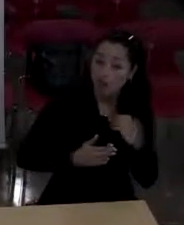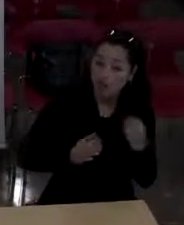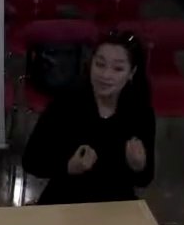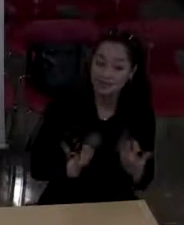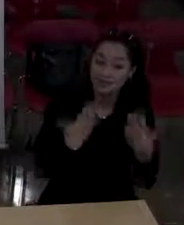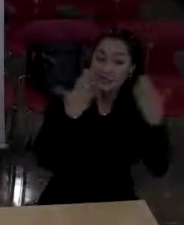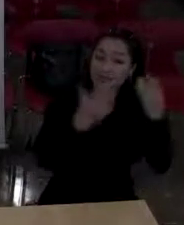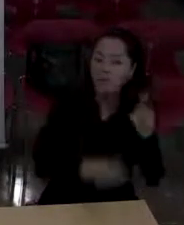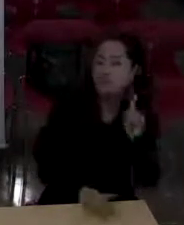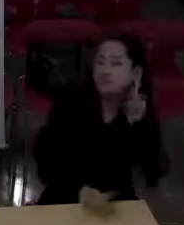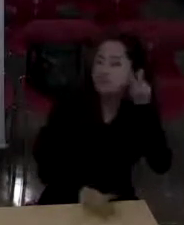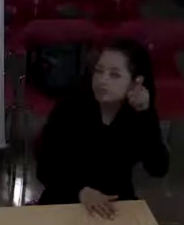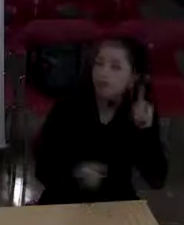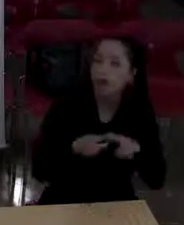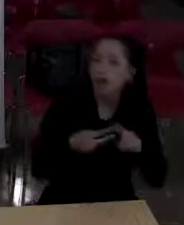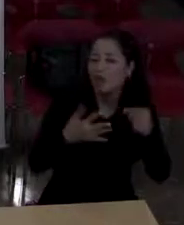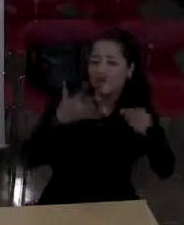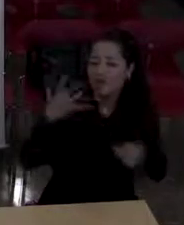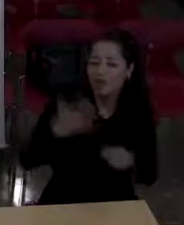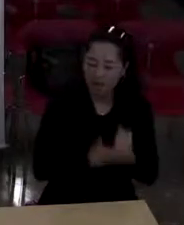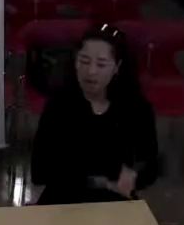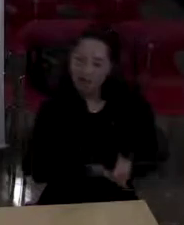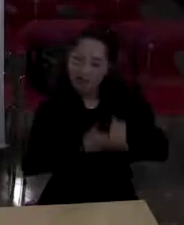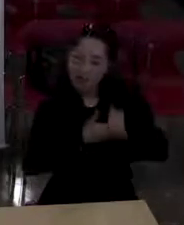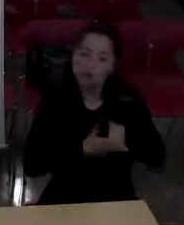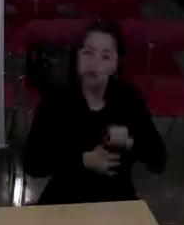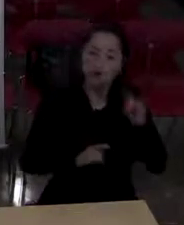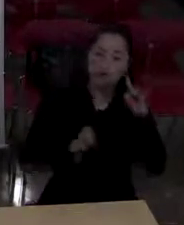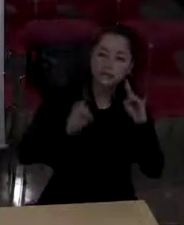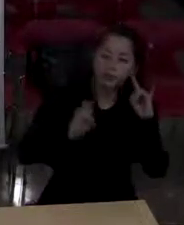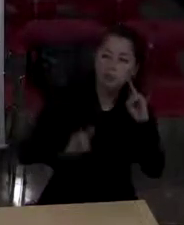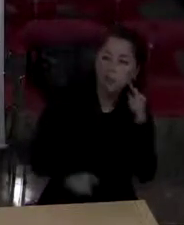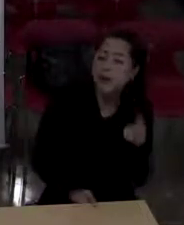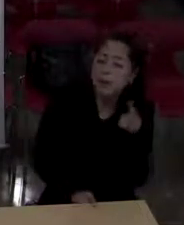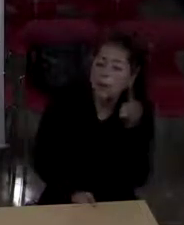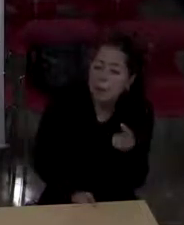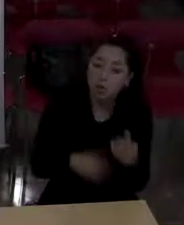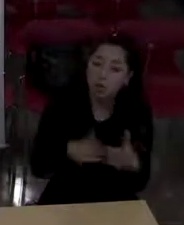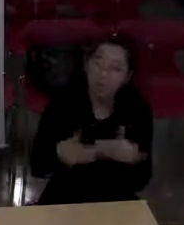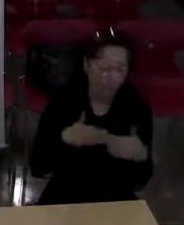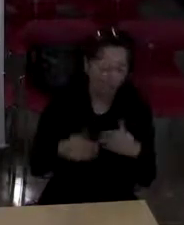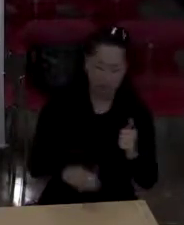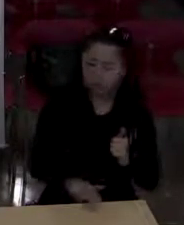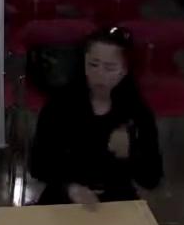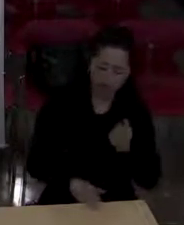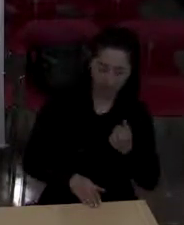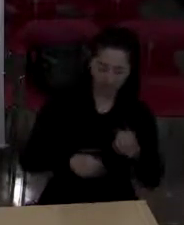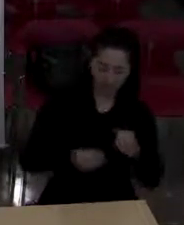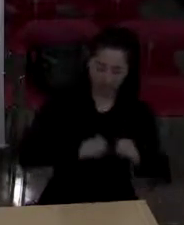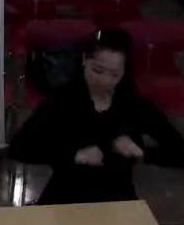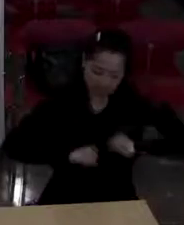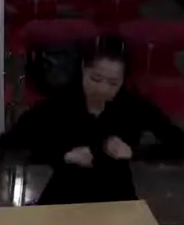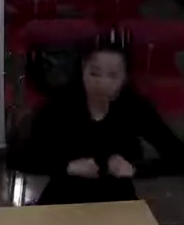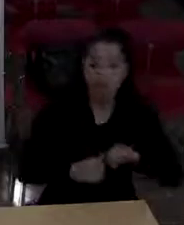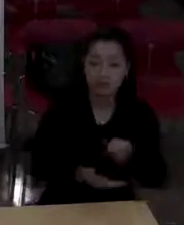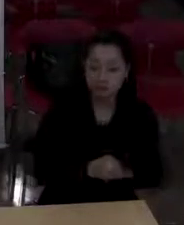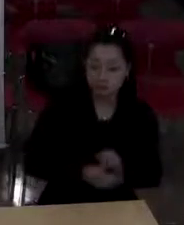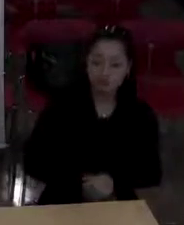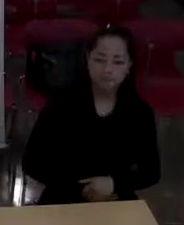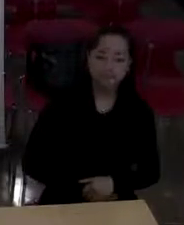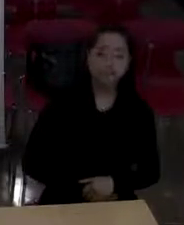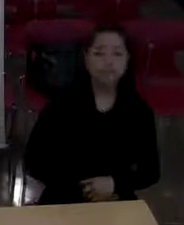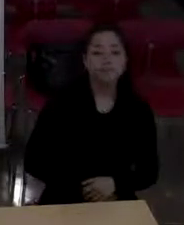desde muy temprana edad. Igualmente, como les decía hace un rato, la idea no es que cuando de pronto se sabe que es sordo